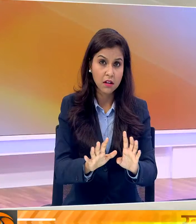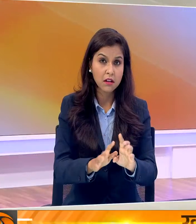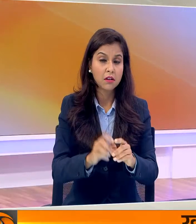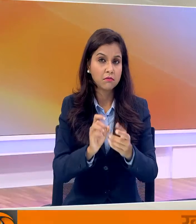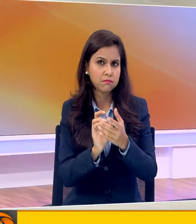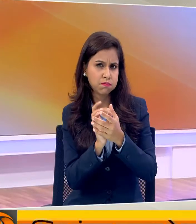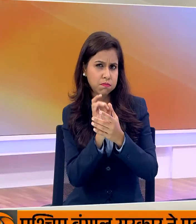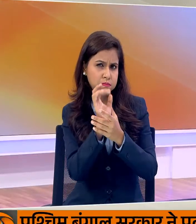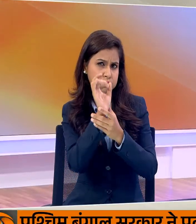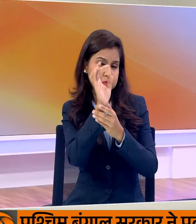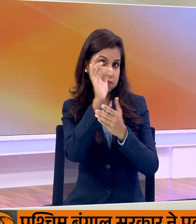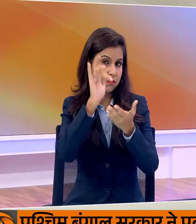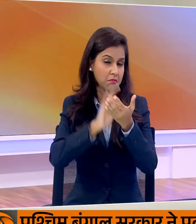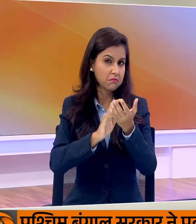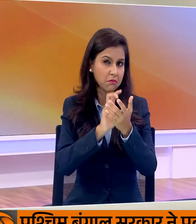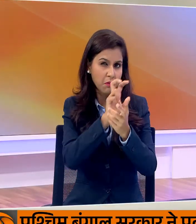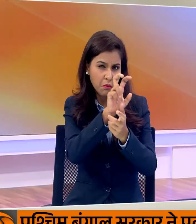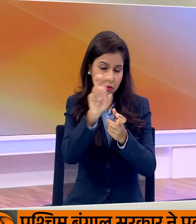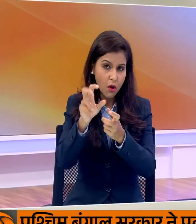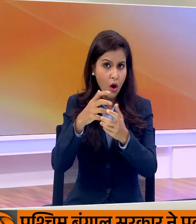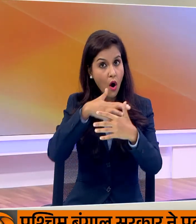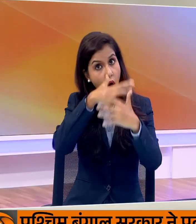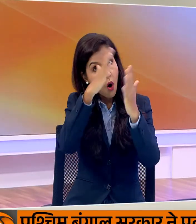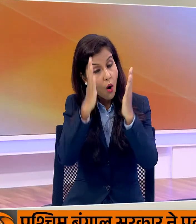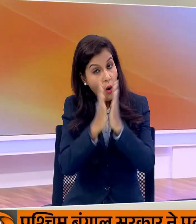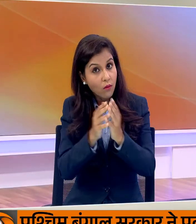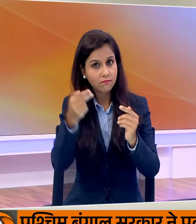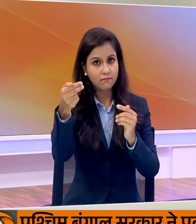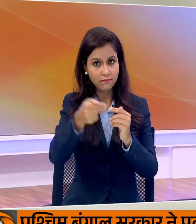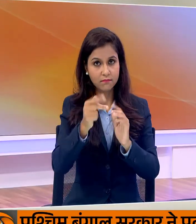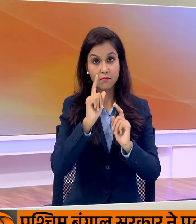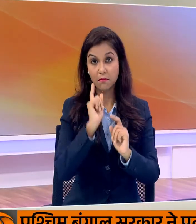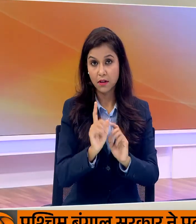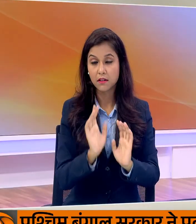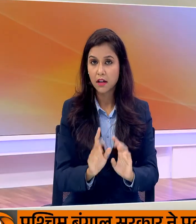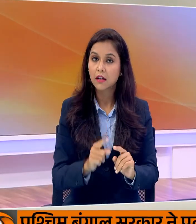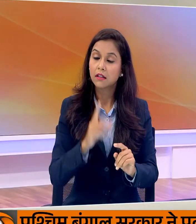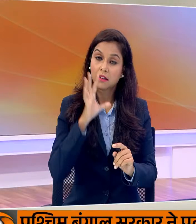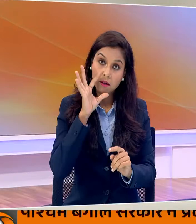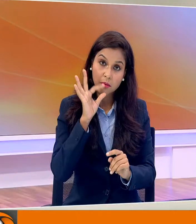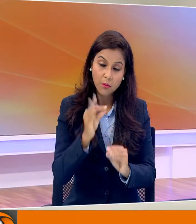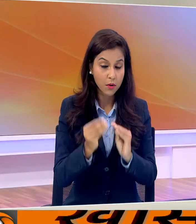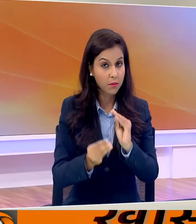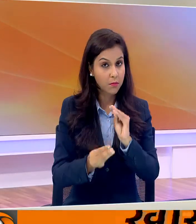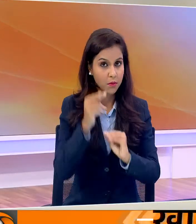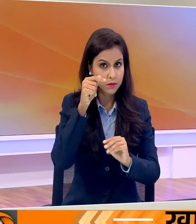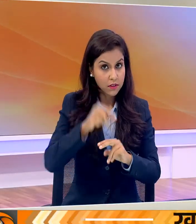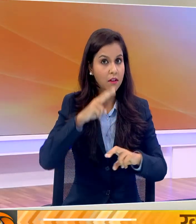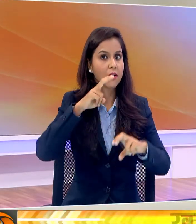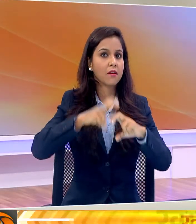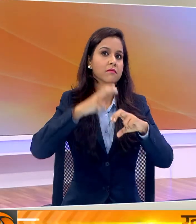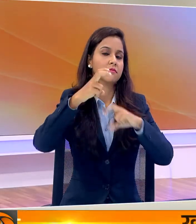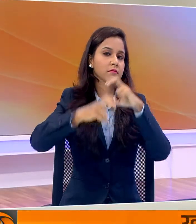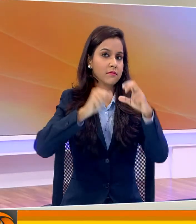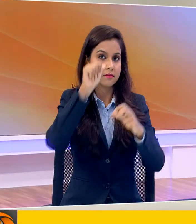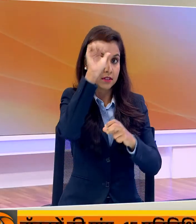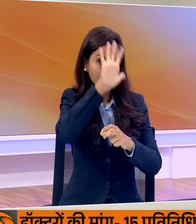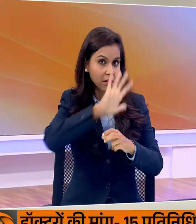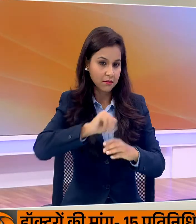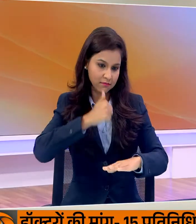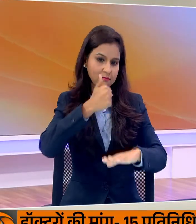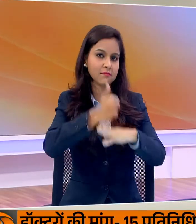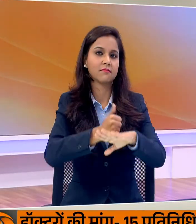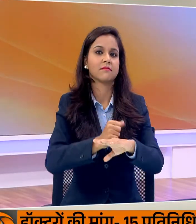जाने वाले सैटेलाइट्स हो, हर चीज में चिप्स लगती है। इसीलिए बहुत जरूरी था कि ये इंडस्ट्री भारत में स्थापित